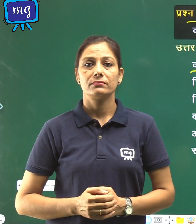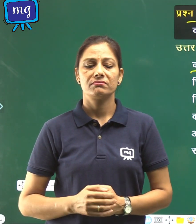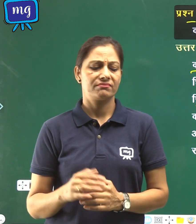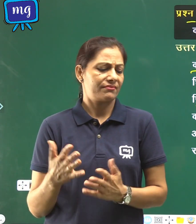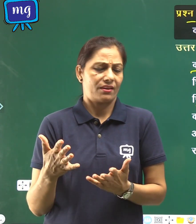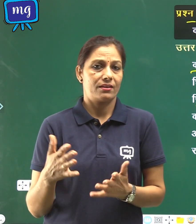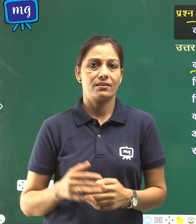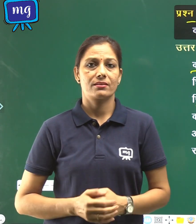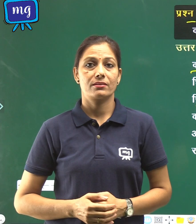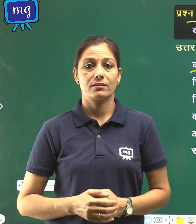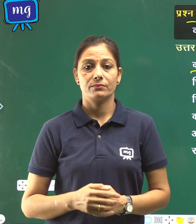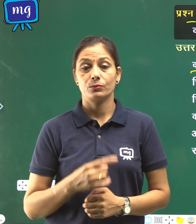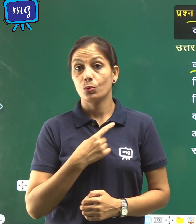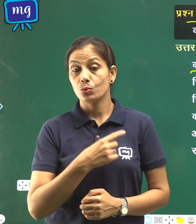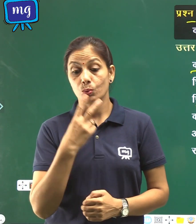रह भी नहीं पा रही है।